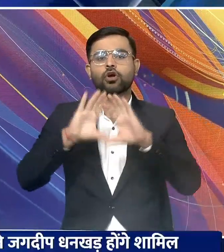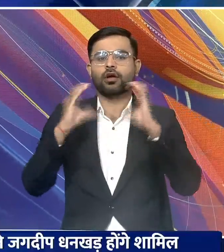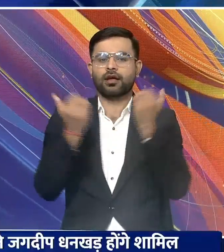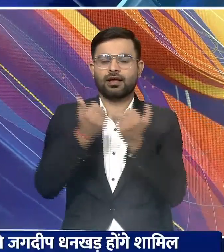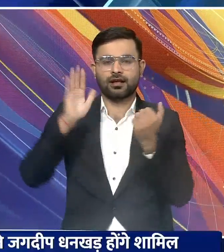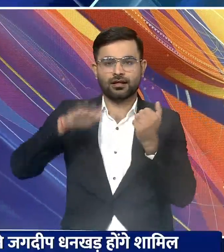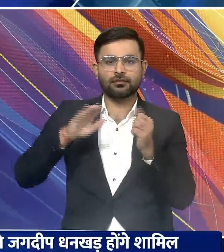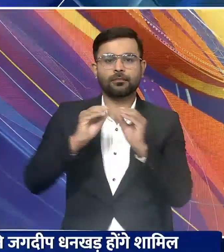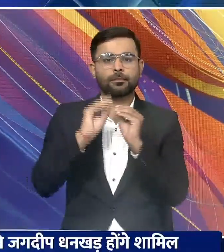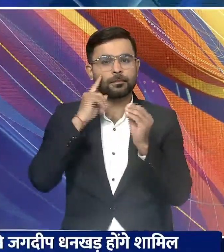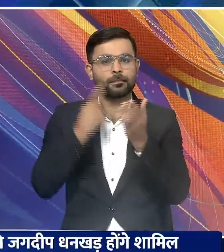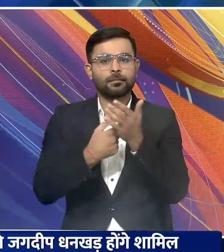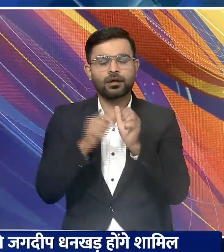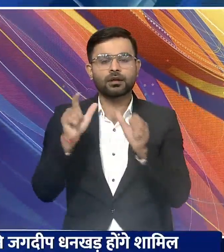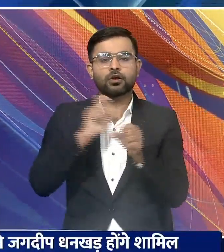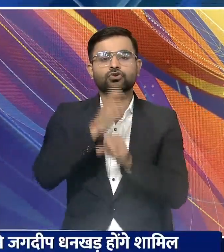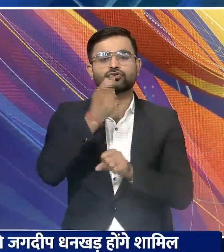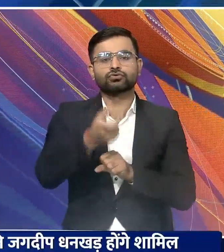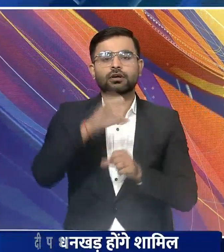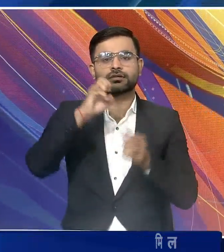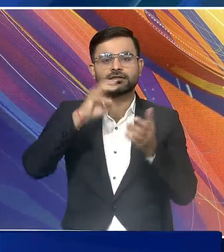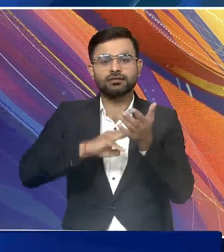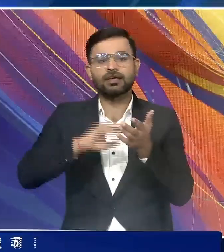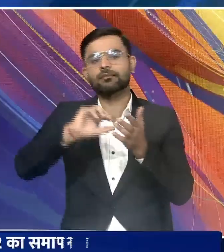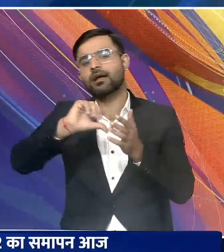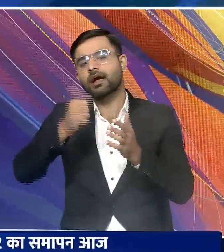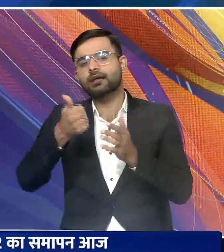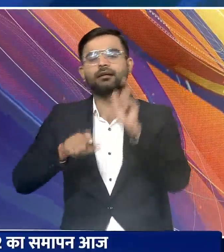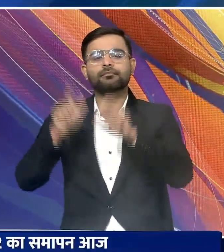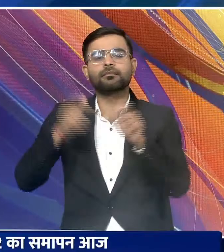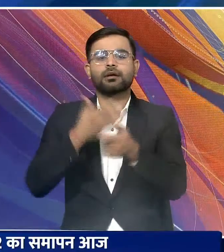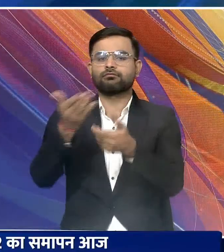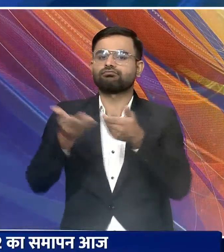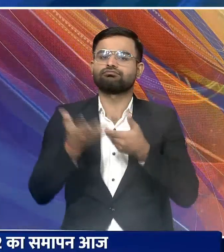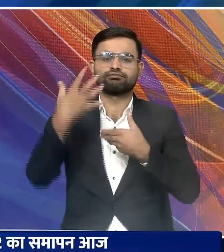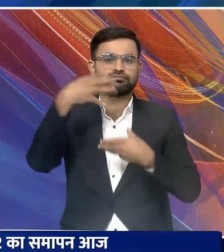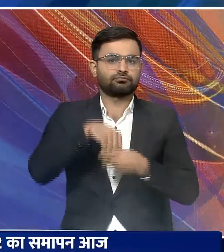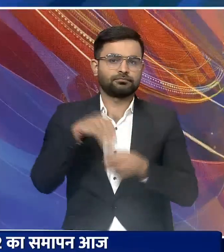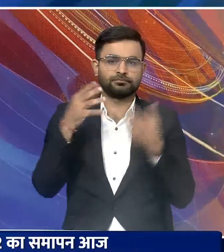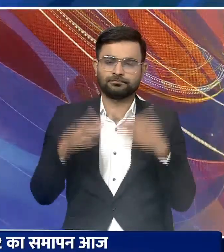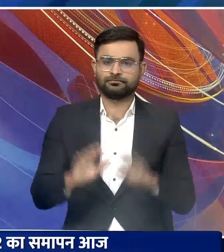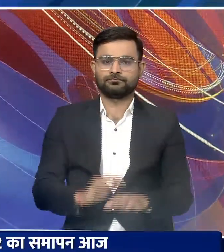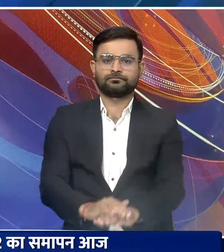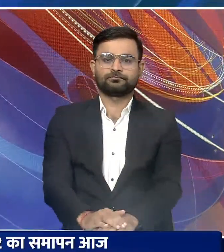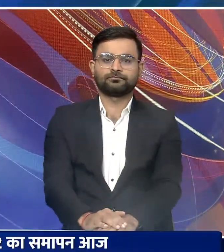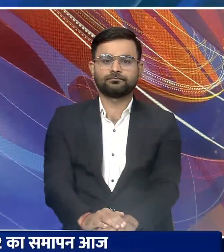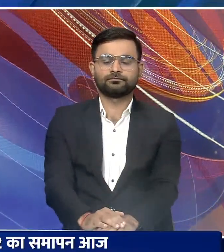मुख्यमंत्री भूपेंद्र भाई पटेल सहित अन्य गणमान्य व्यक्ति शामिल होंगे।